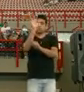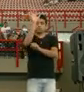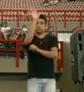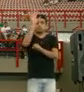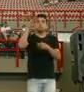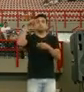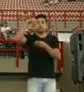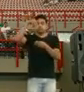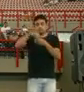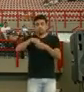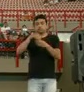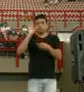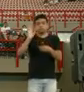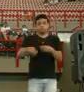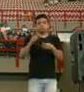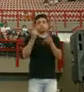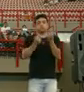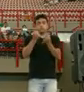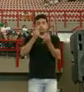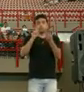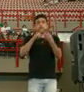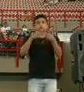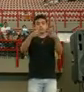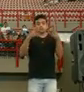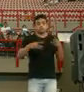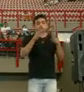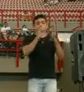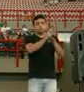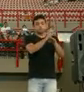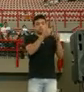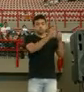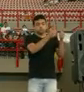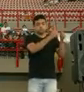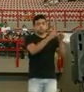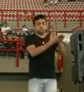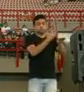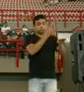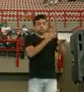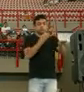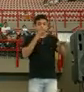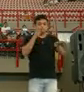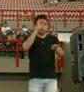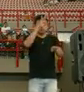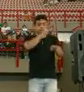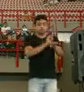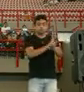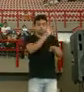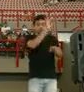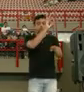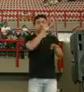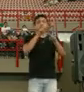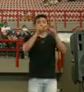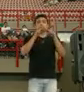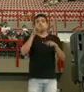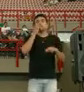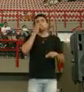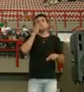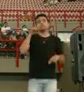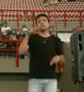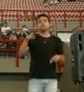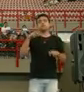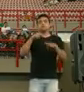vezes sai daqueles caminhões e ônibus mal regulados. Aquilo ali é uma fuligem, é fumaça, é carvão, pó de